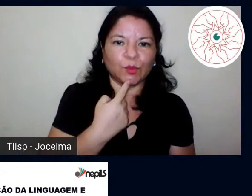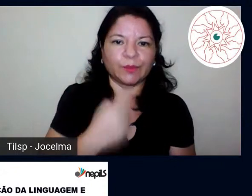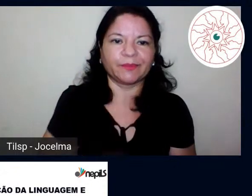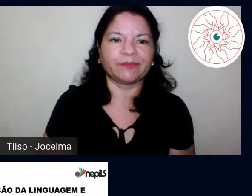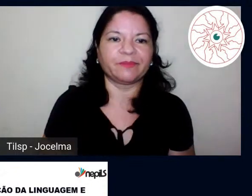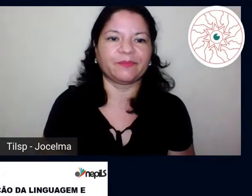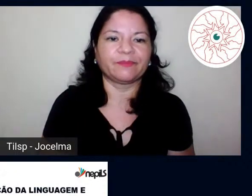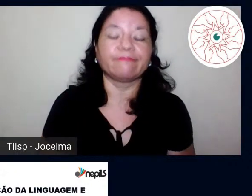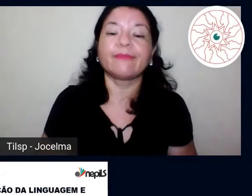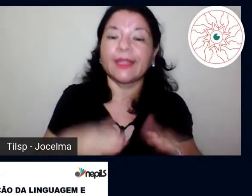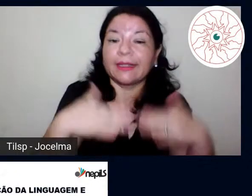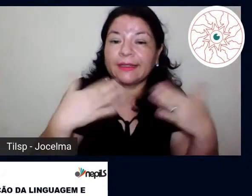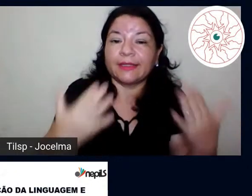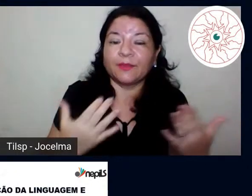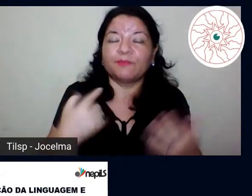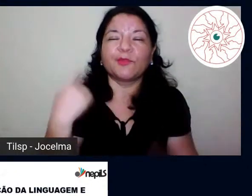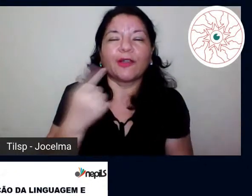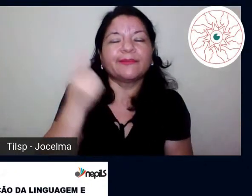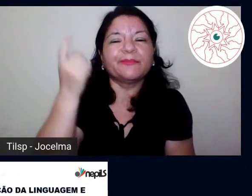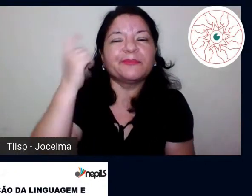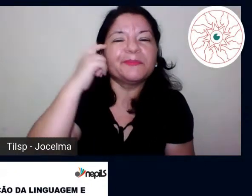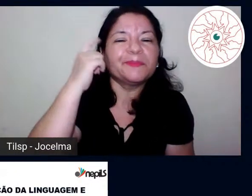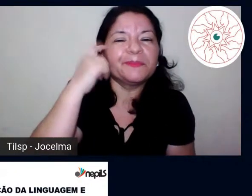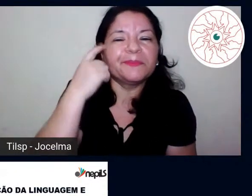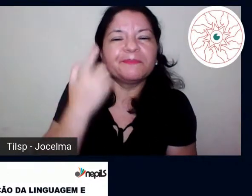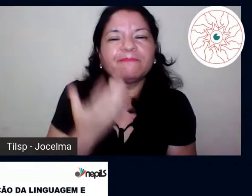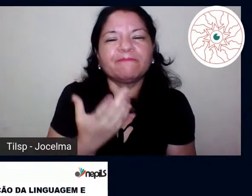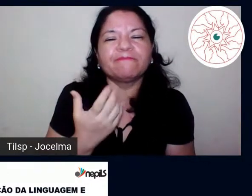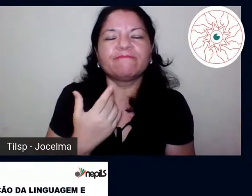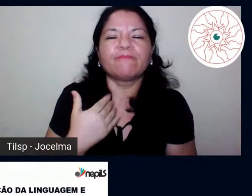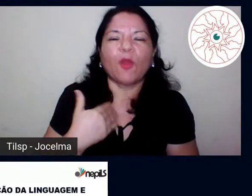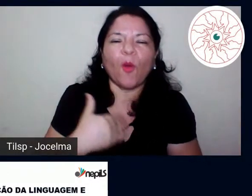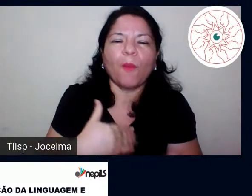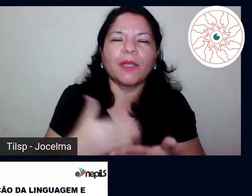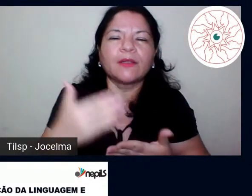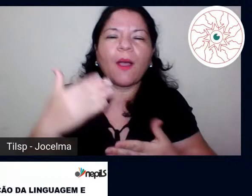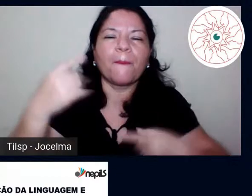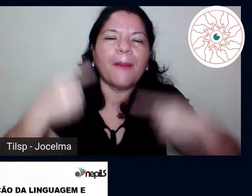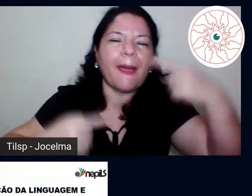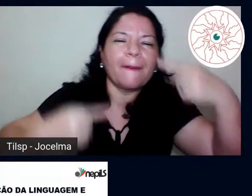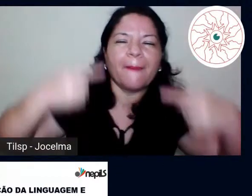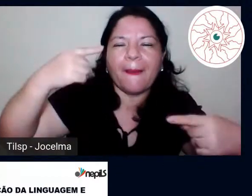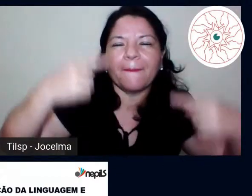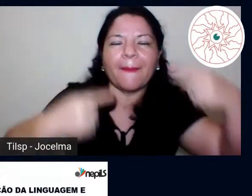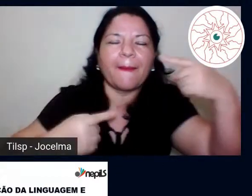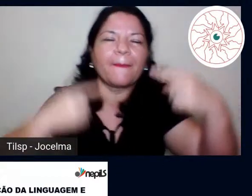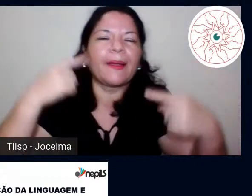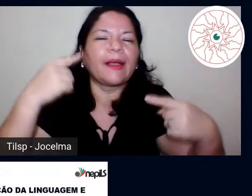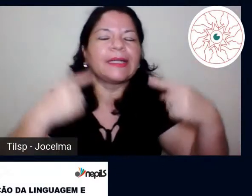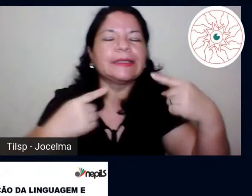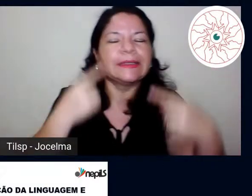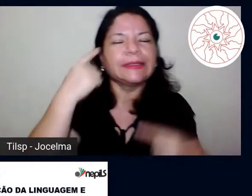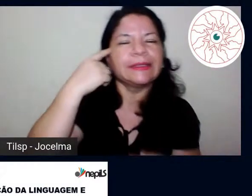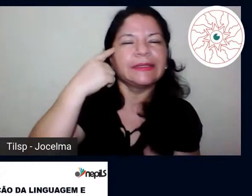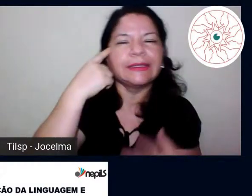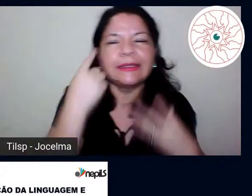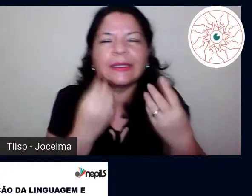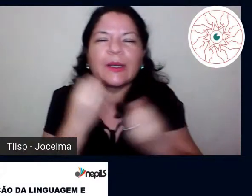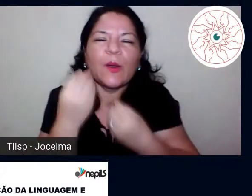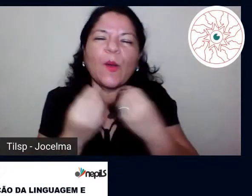Sim. Então, pensando nessa questão, discutindo e como podemos discutir, né, a a